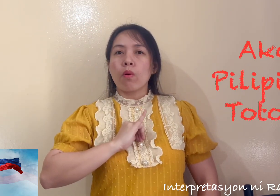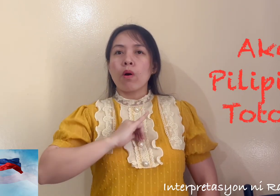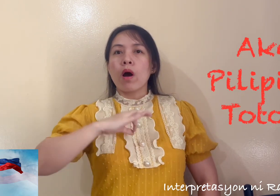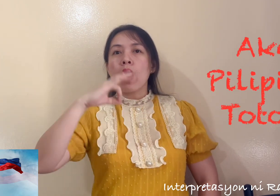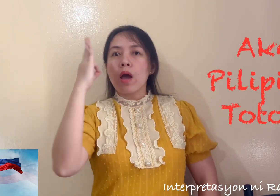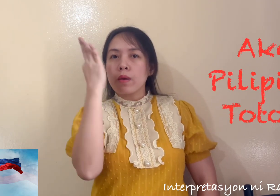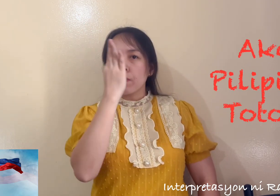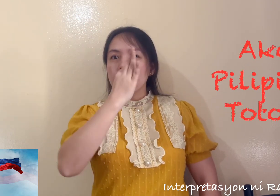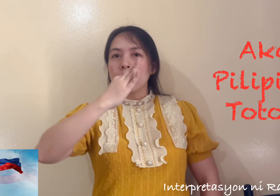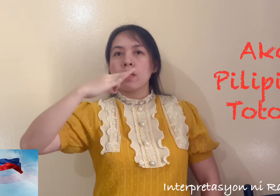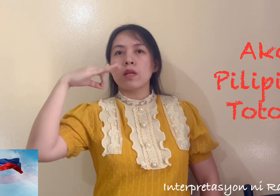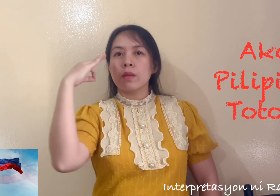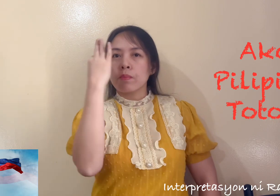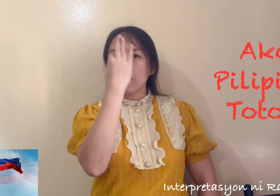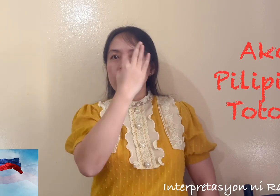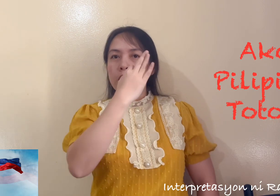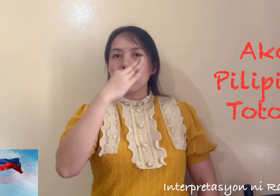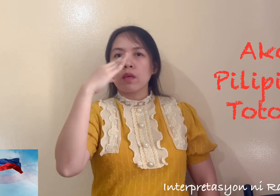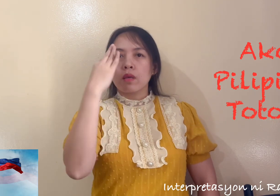ako ay